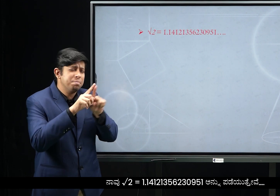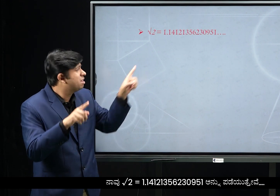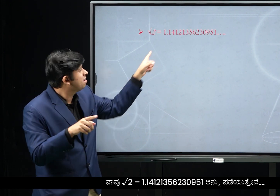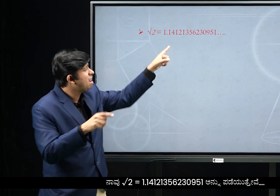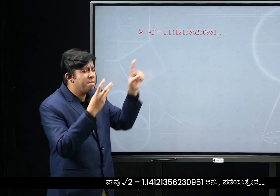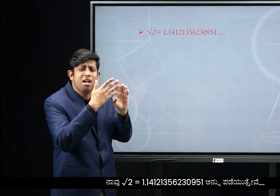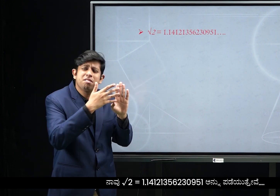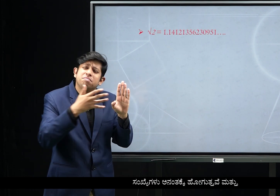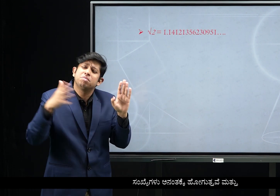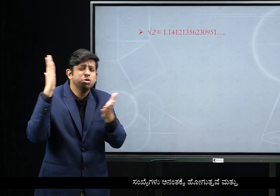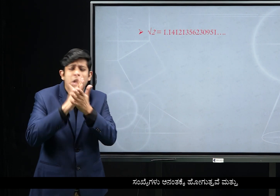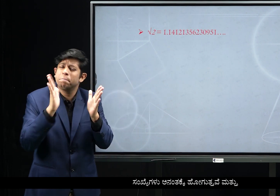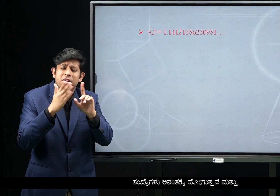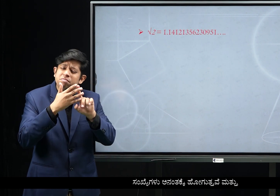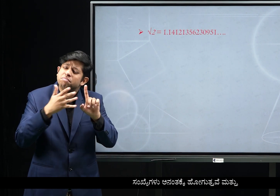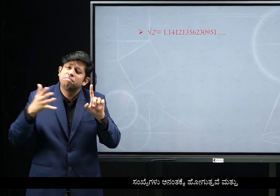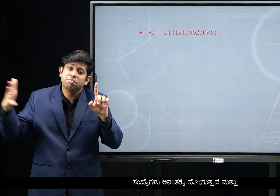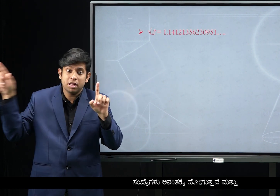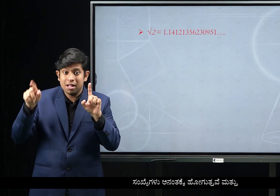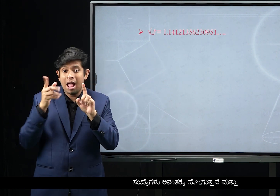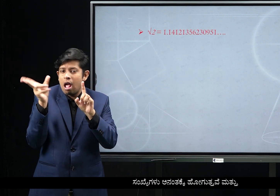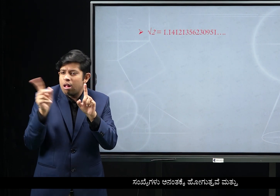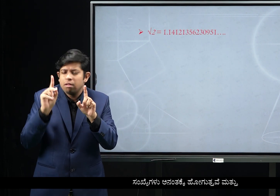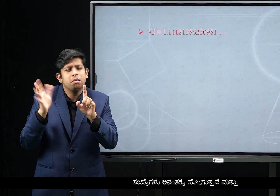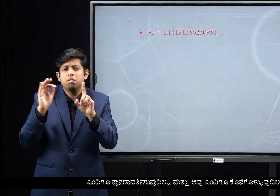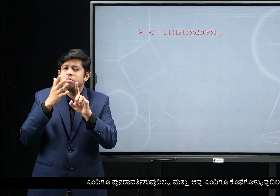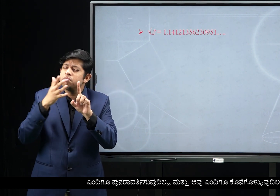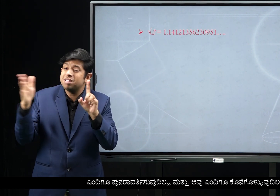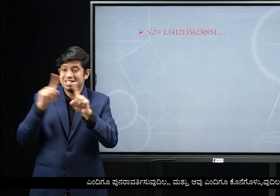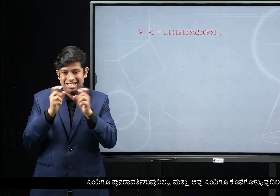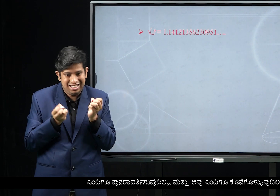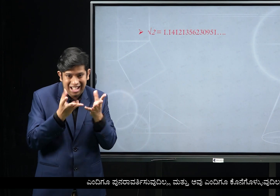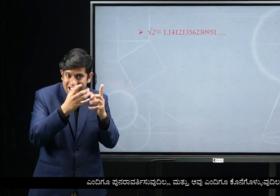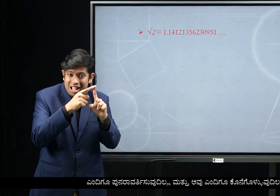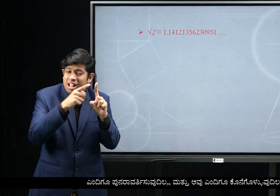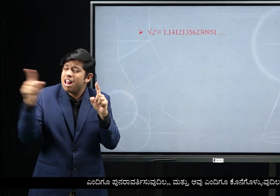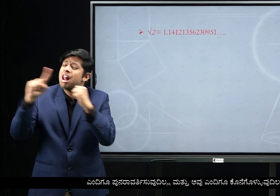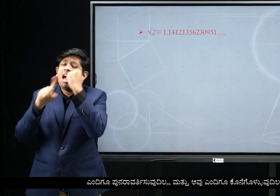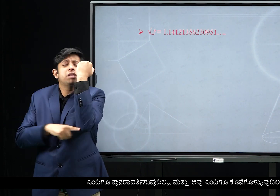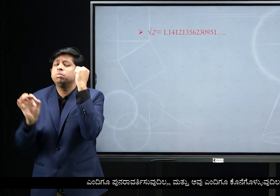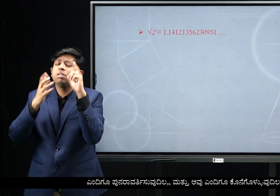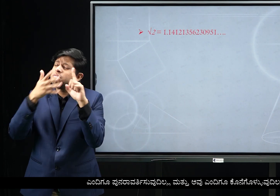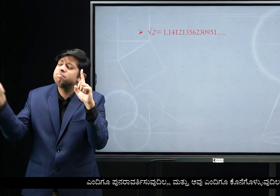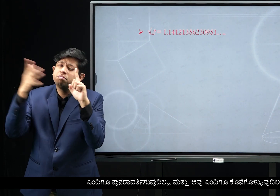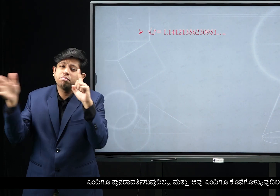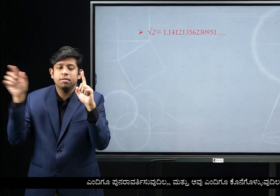1.12413562309551 ಪಡೆಯುತ್ತೇವೆ. ಸಂಖ್ಯೆಗಳು ಅನಂತಕ್ಕೆ ಹೋಗುತ್ತವೆ ಮತ್ತು ಎಂದಿಗೂ ಪುನರಾವರ್ತಿಸುವುದಿಲ್ಲ ಮತ್ತು ಅವು